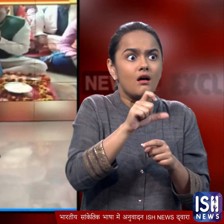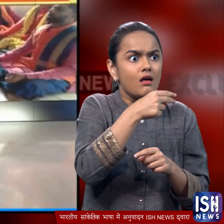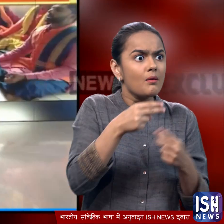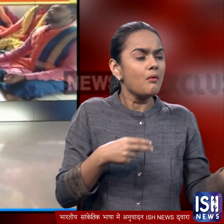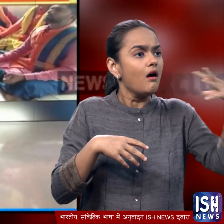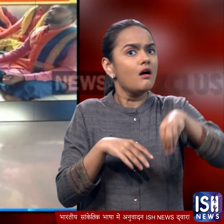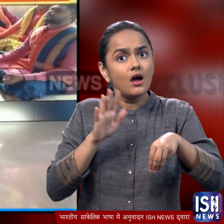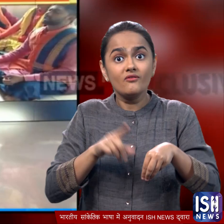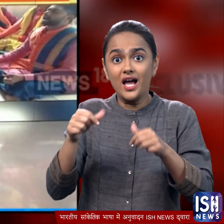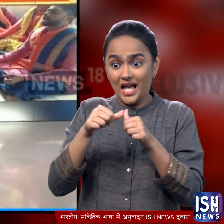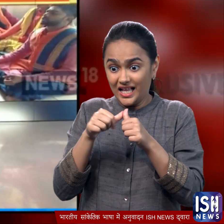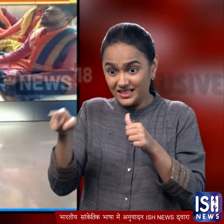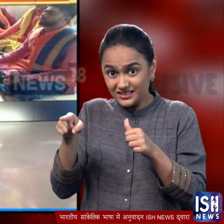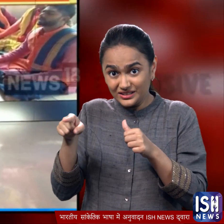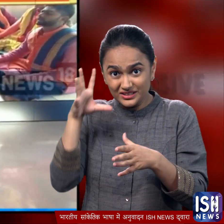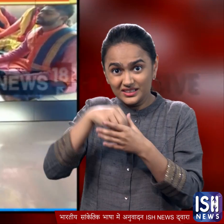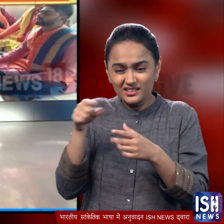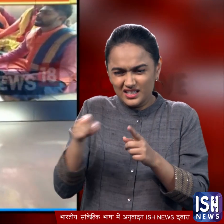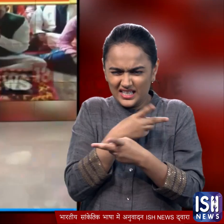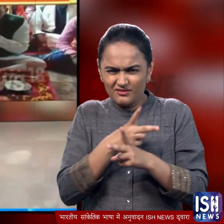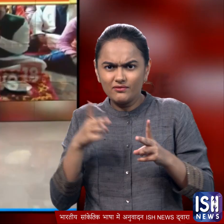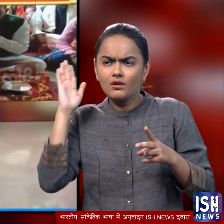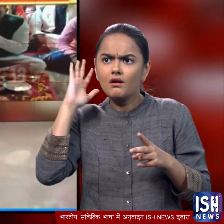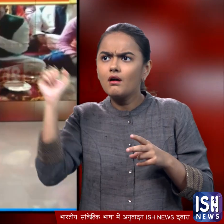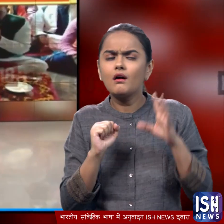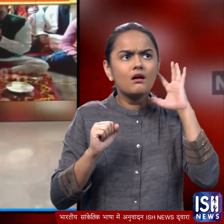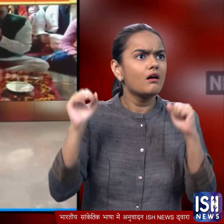आने लगा। वहीं अखिलेश की सीट से जुड़ी इन अलग अलग